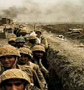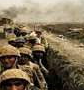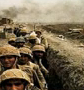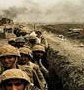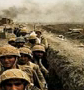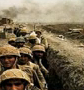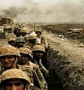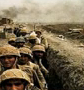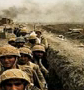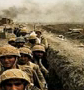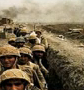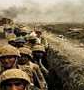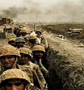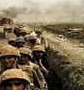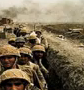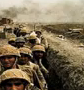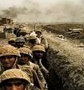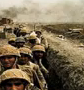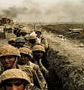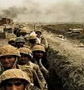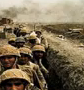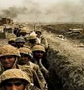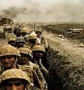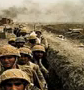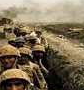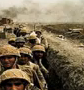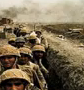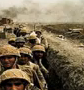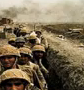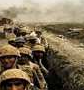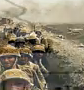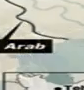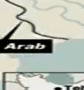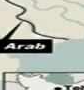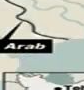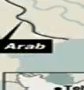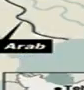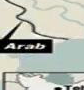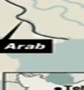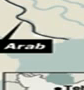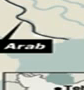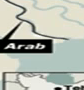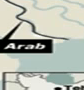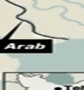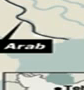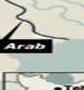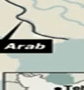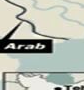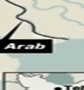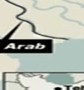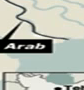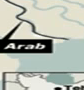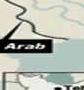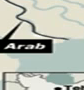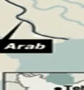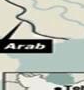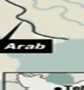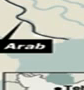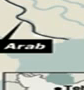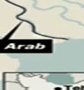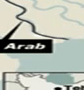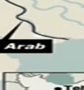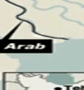0-0. Ninguém ganhou a guerra. Fernandes, e aí? Canal Shatin al-Arab ficou do mesmo jeito. O Irã chegou e disse: